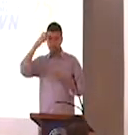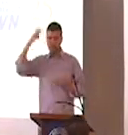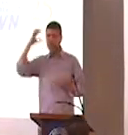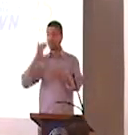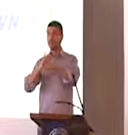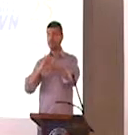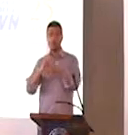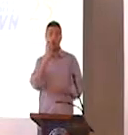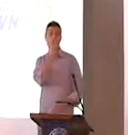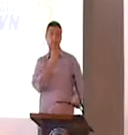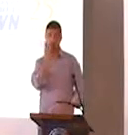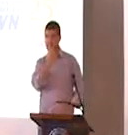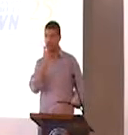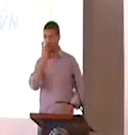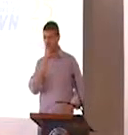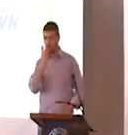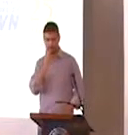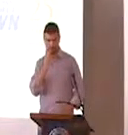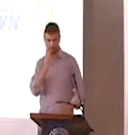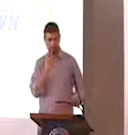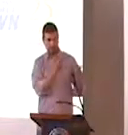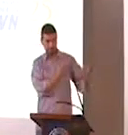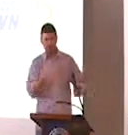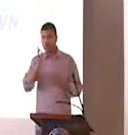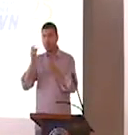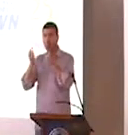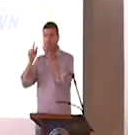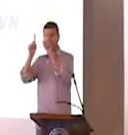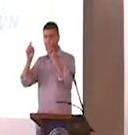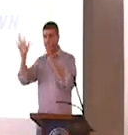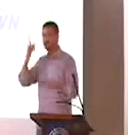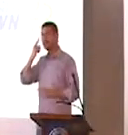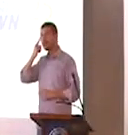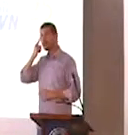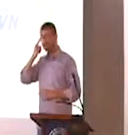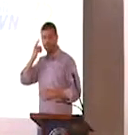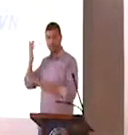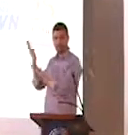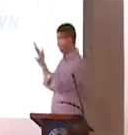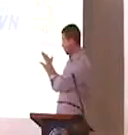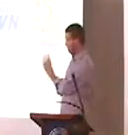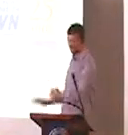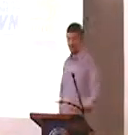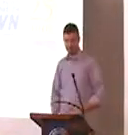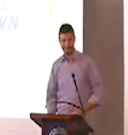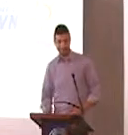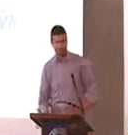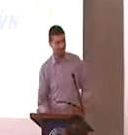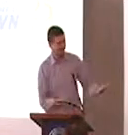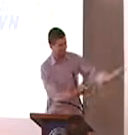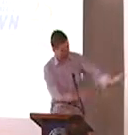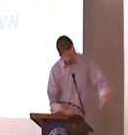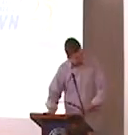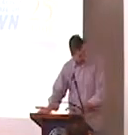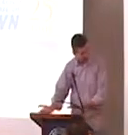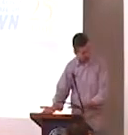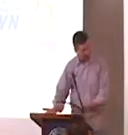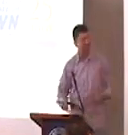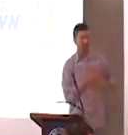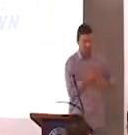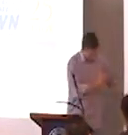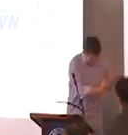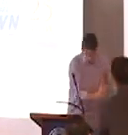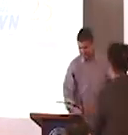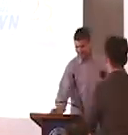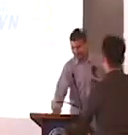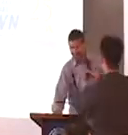a cargo de la doctora fonoaudióloga Soraya Mejía de la Corporación Síndrome de